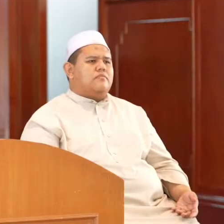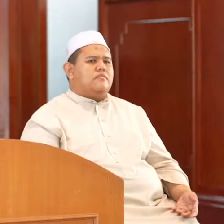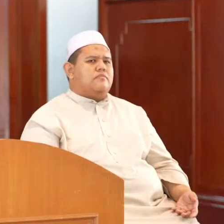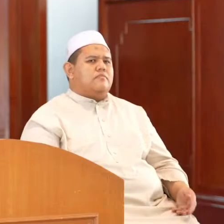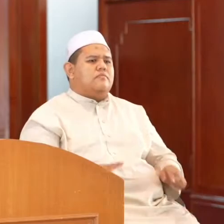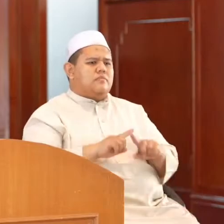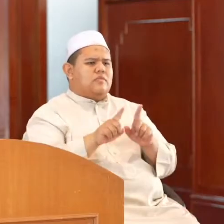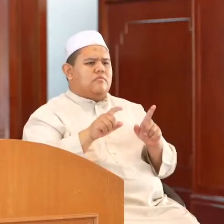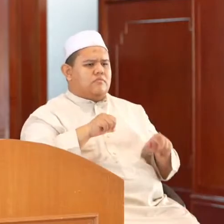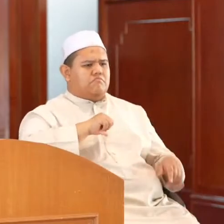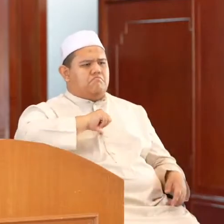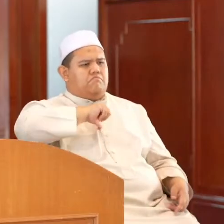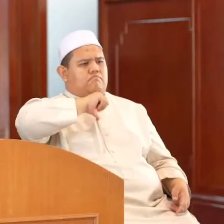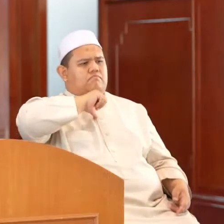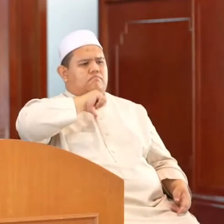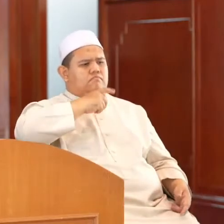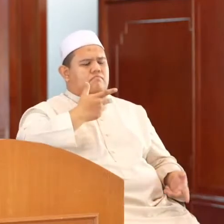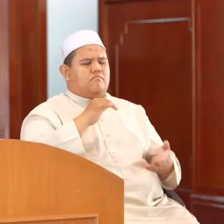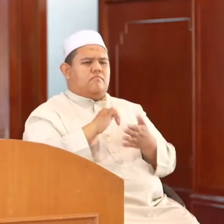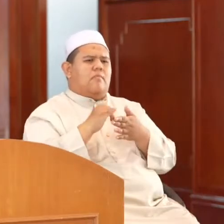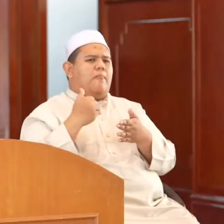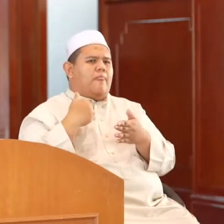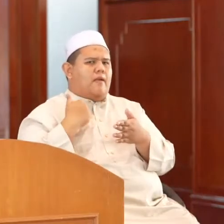tapi ego,